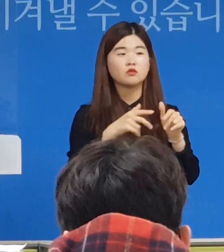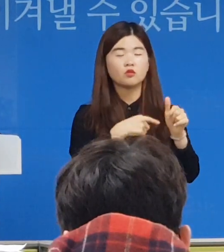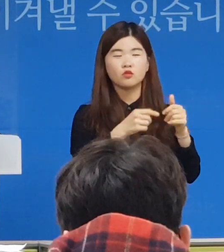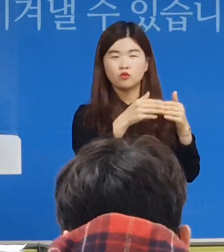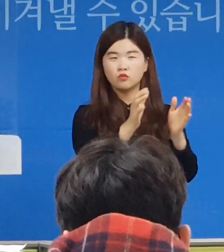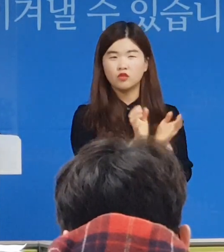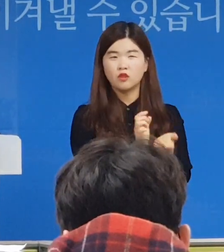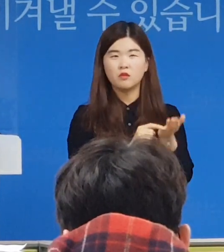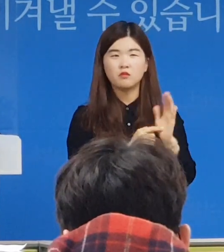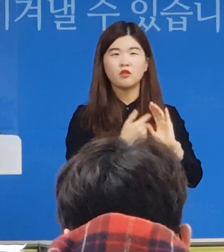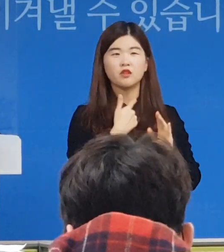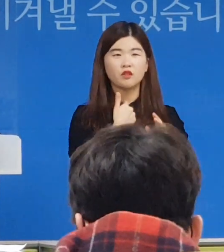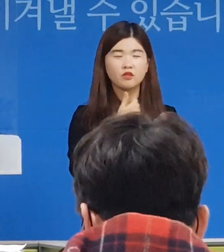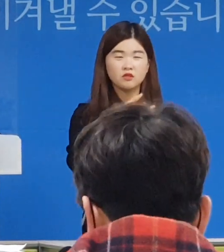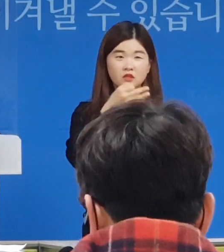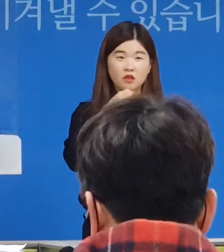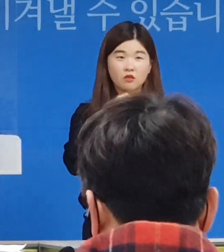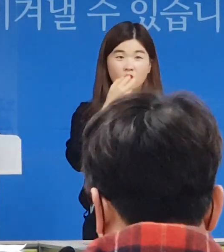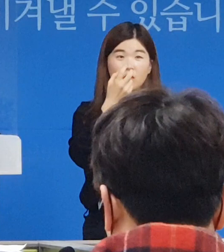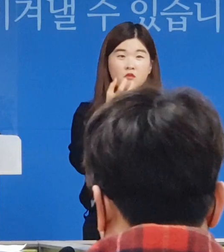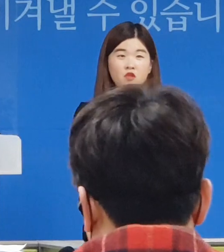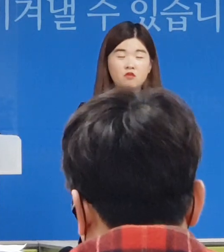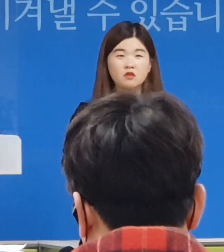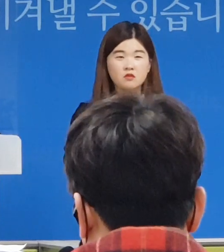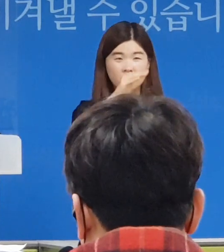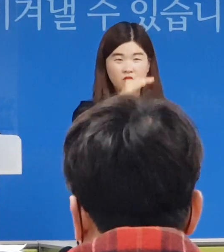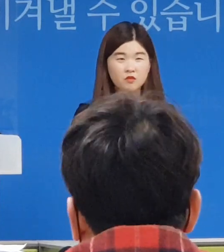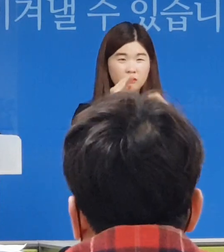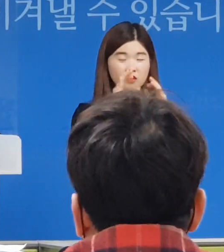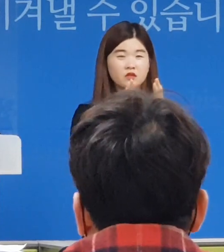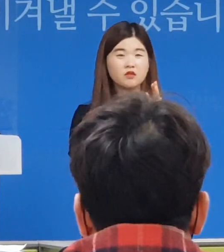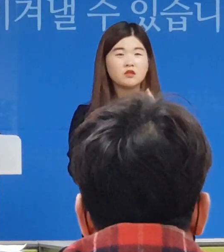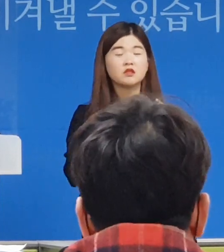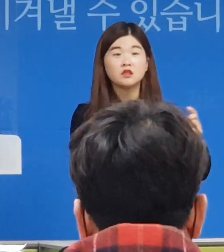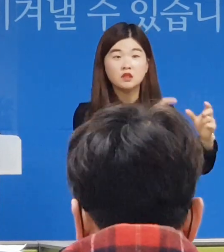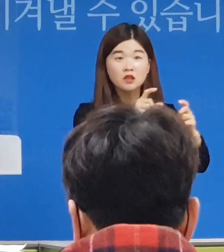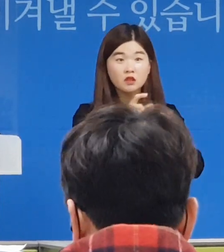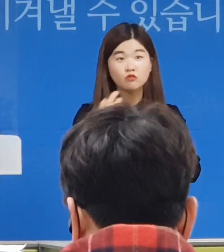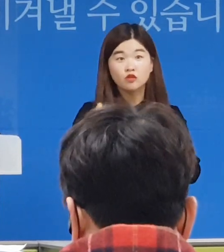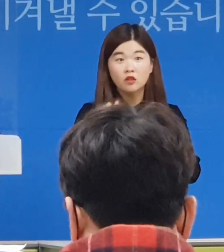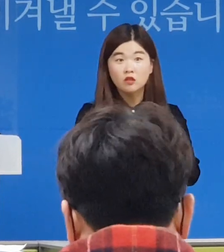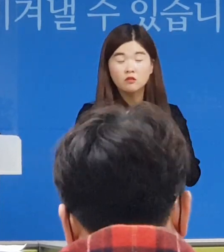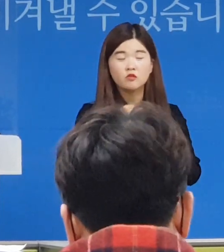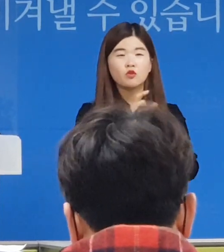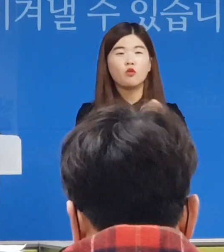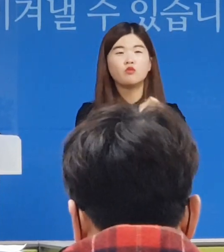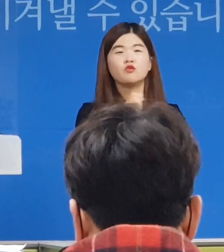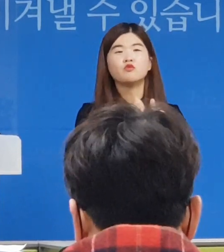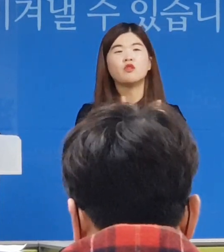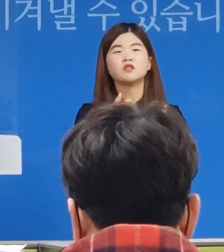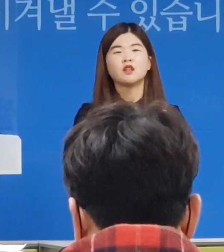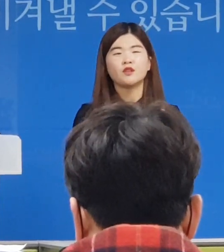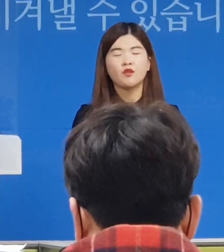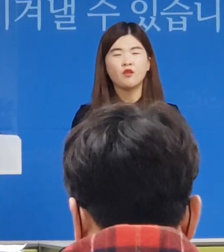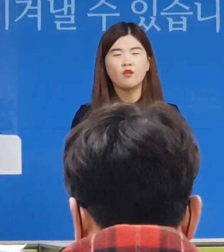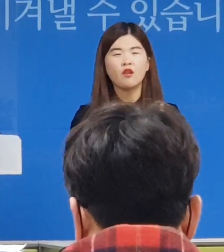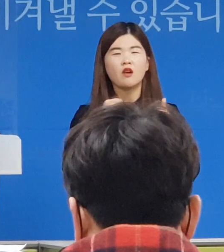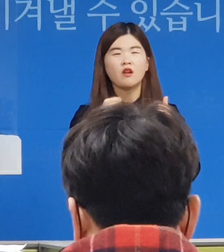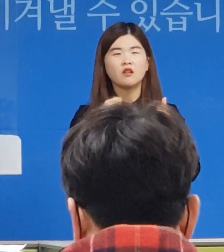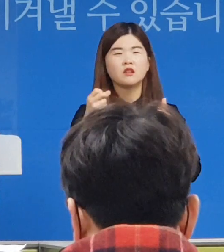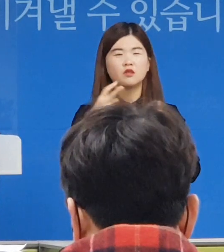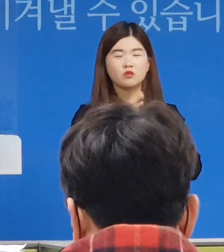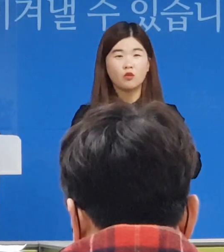발표한 재원 확보 방안에 보시면 제일 하단부에 지자체 부담분이 뭐냐면 공무원 자녀 학비 보조 수당, 농업인 자녀